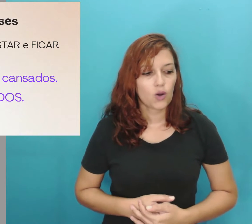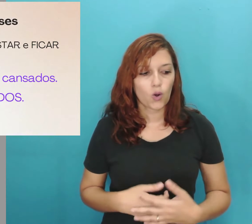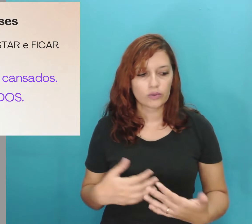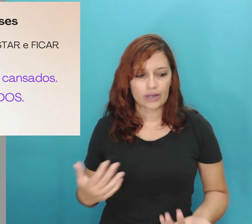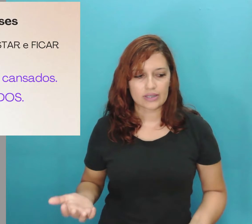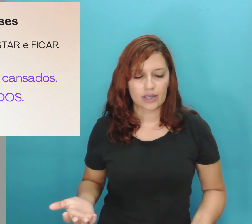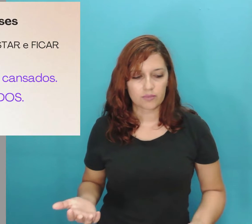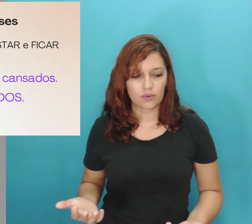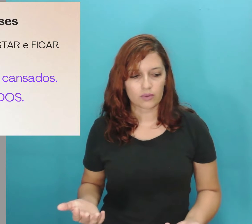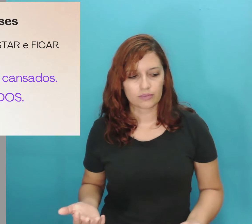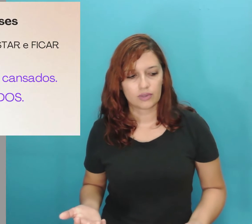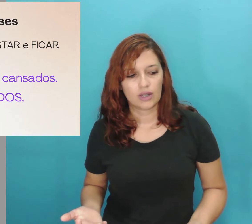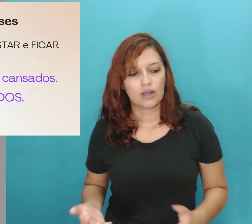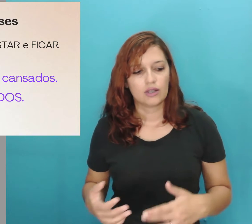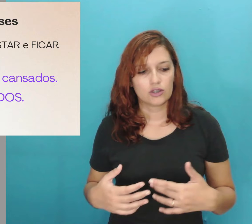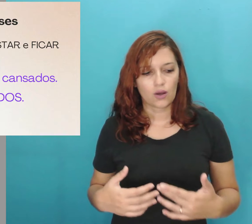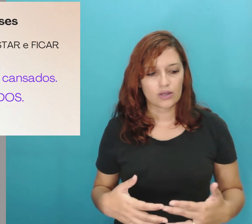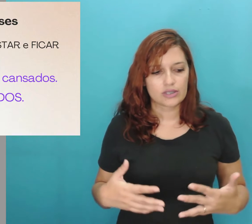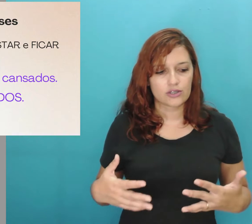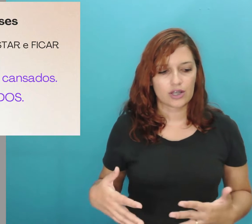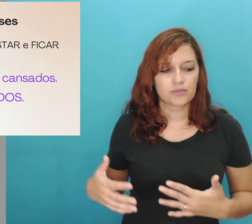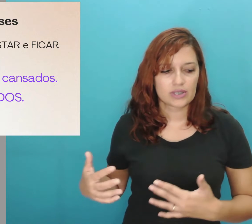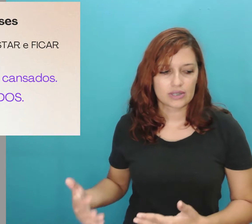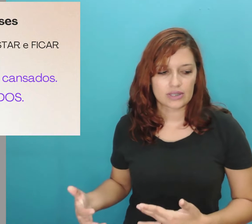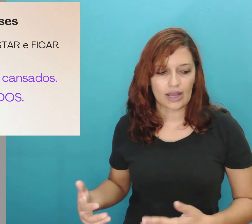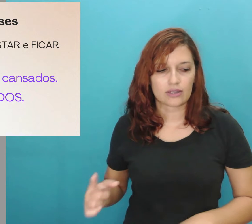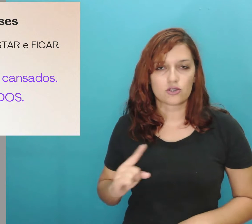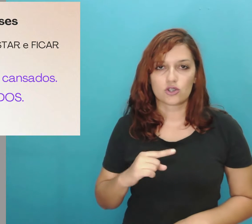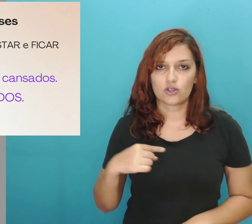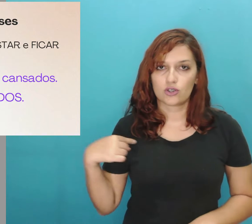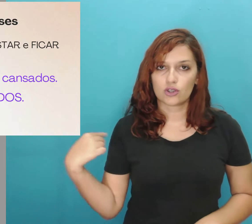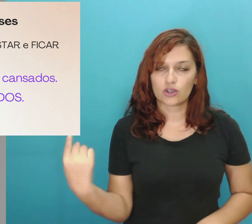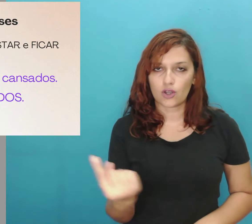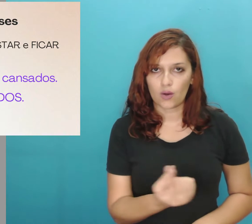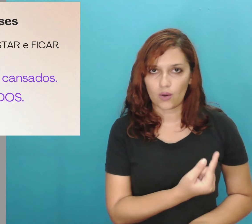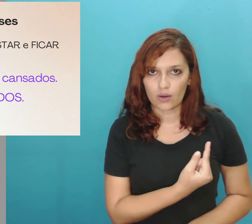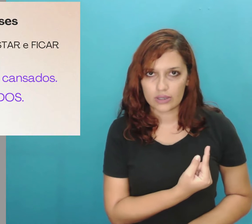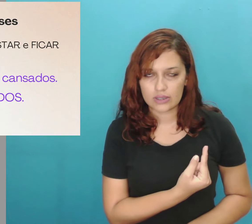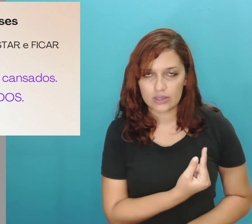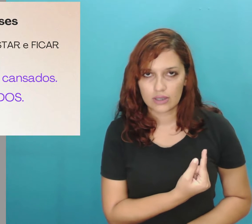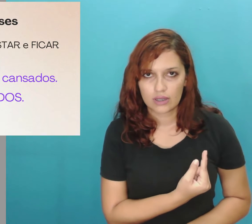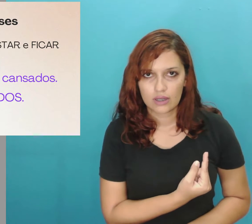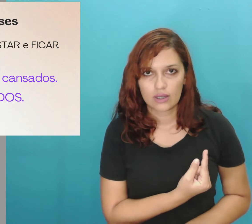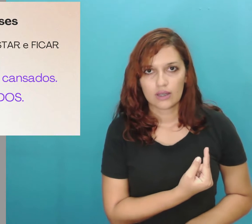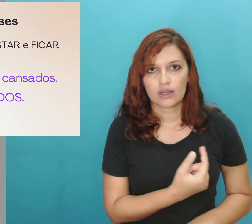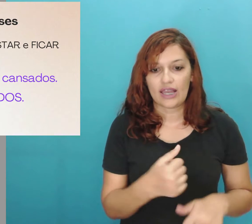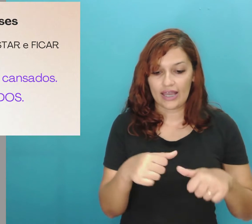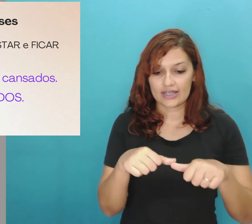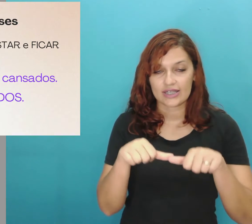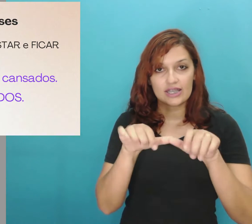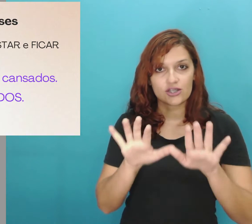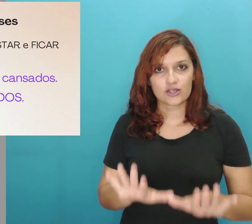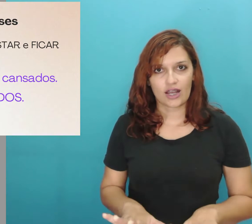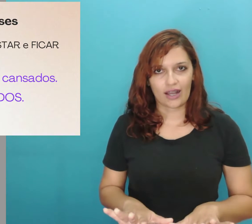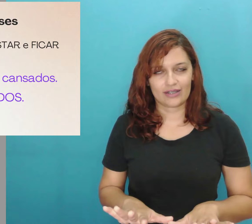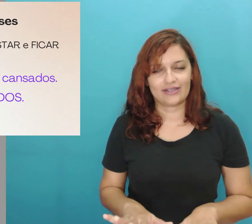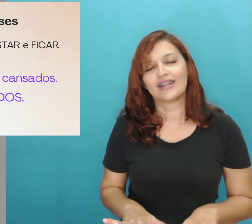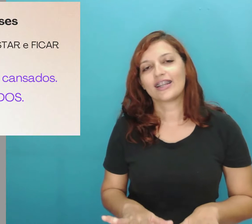Outro exemplo, ó. Nós estamos cansados. Nós, esse estar, lembra